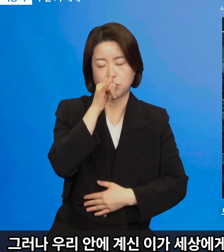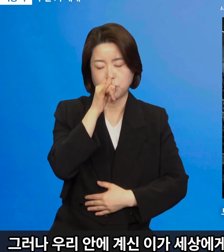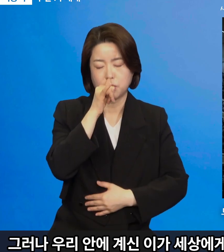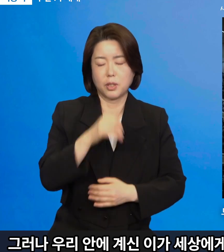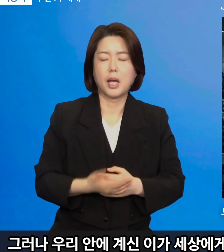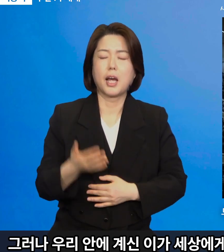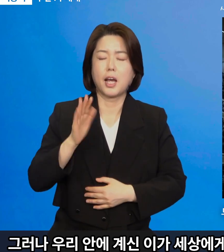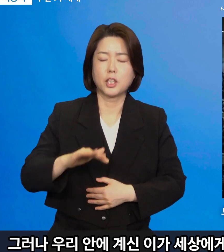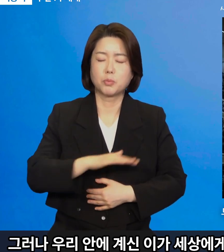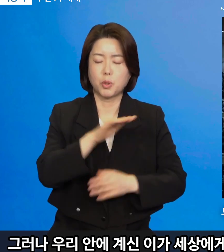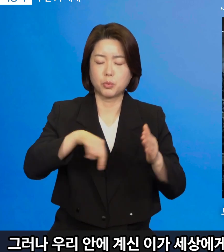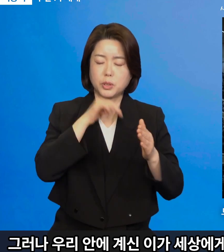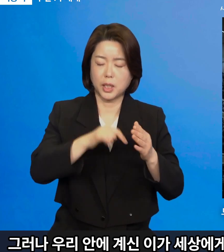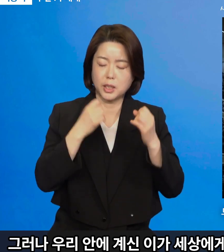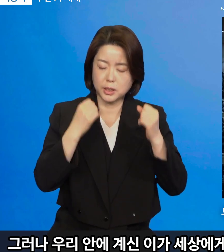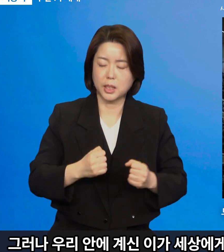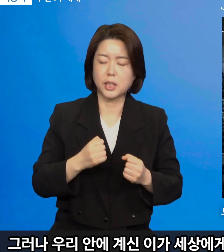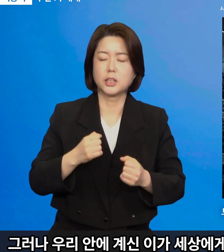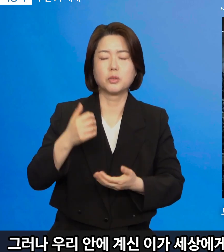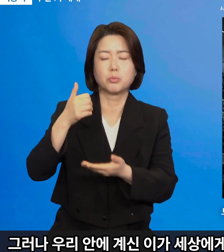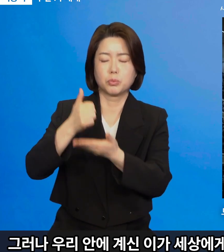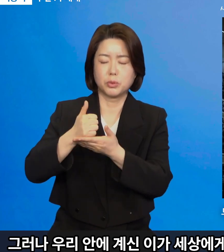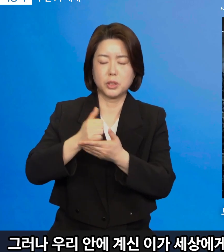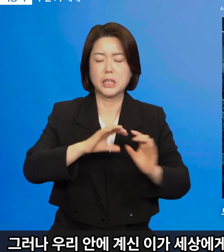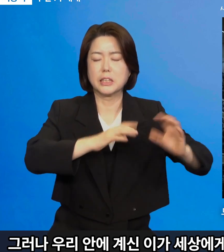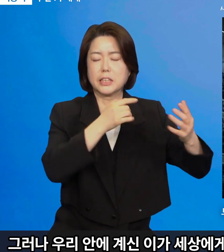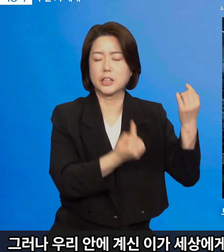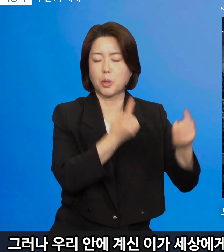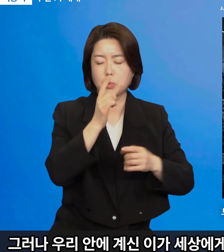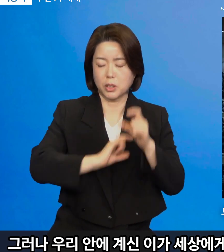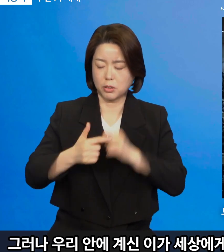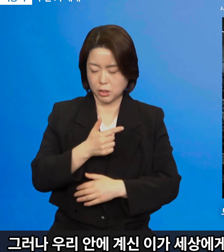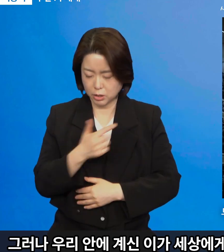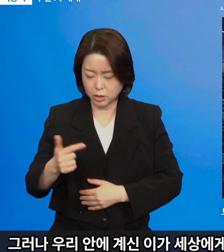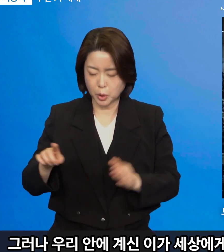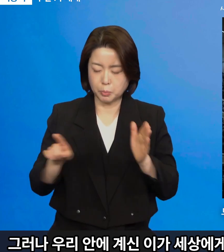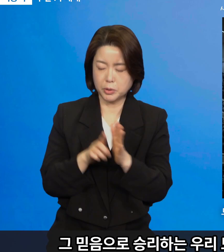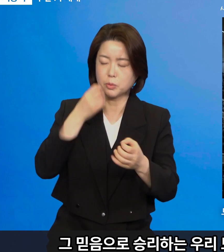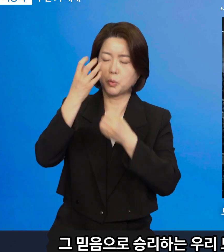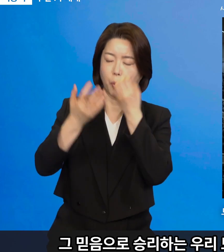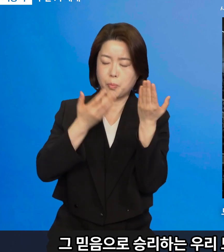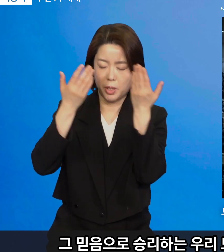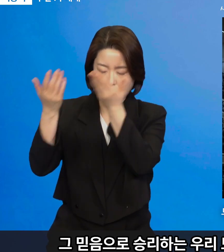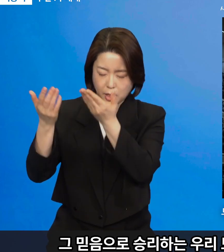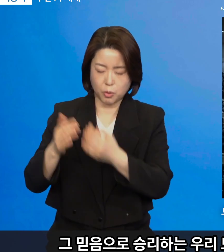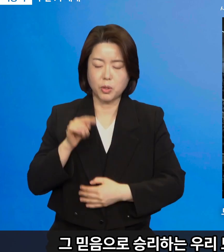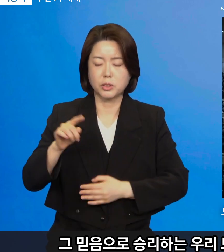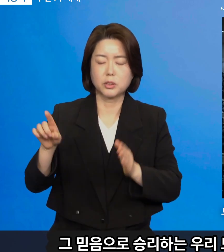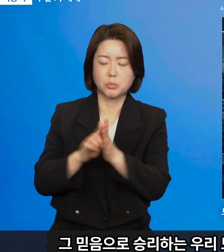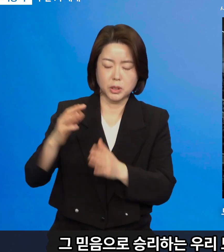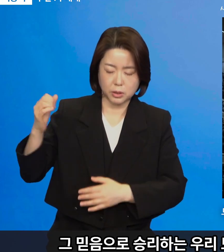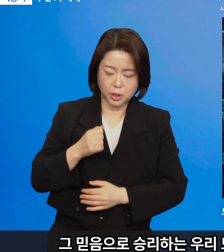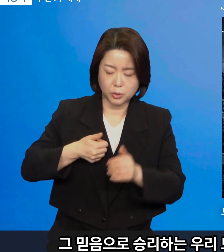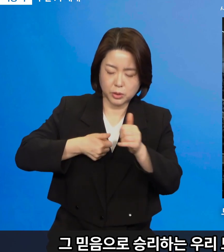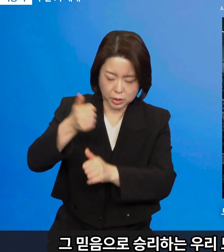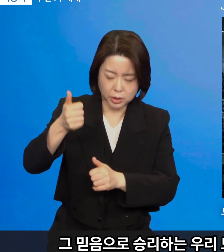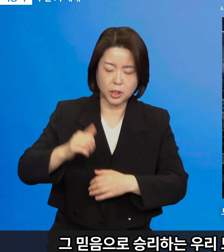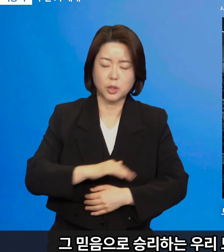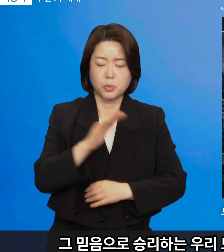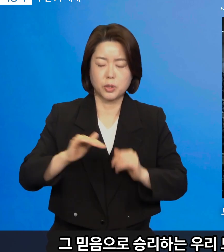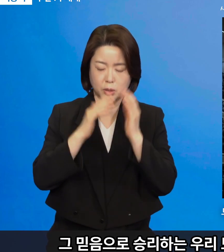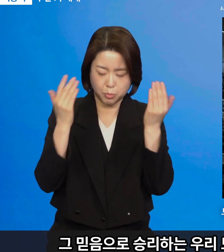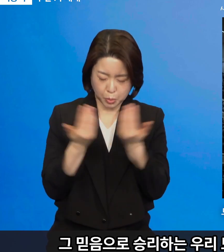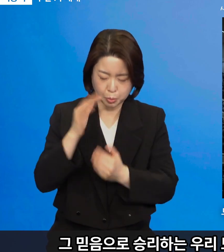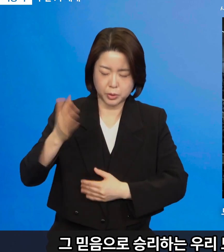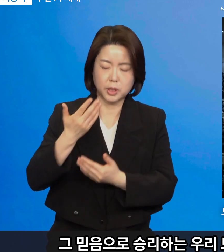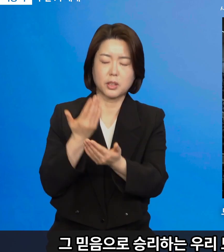그러나 우리 안에 계신 이가 세상의 이름보다 크심을 믿음으로 고백하며 그 믿음으로 승리하는 우리 모두가 되게